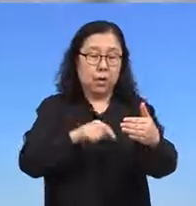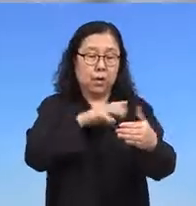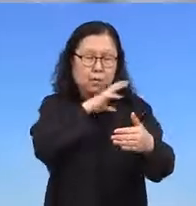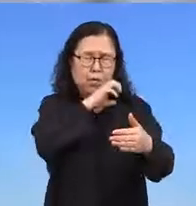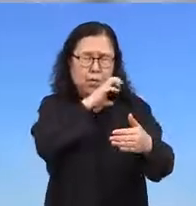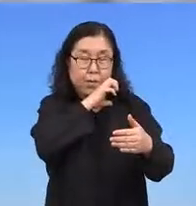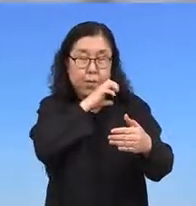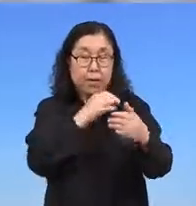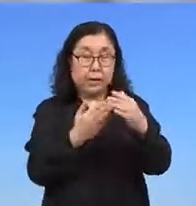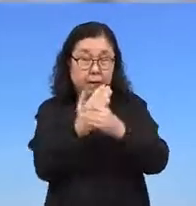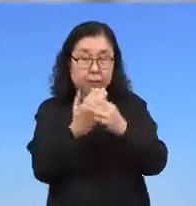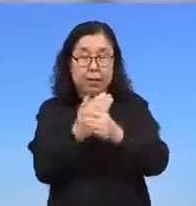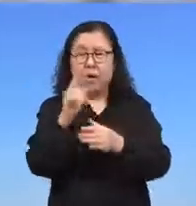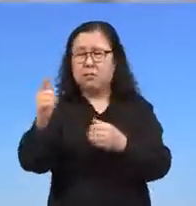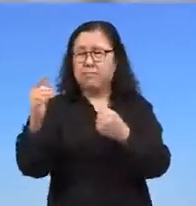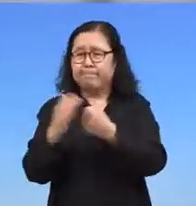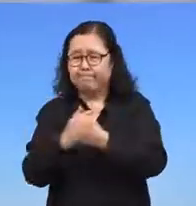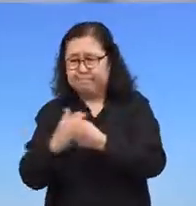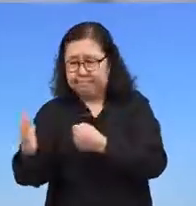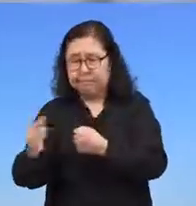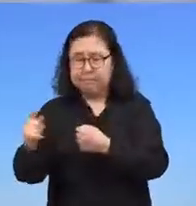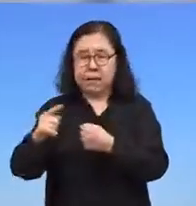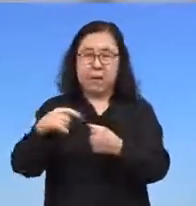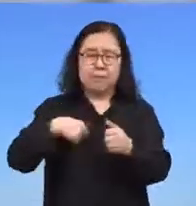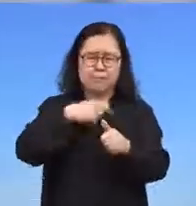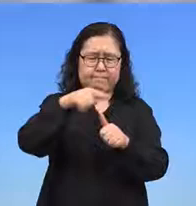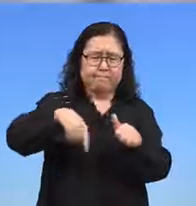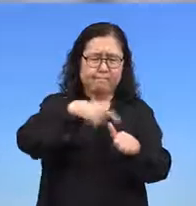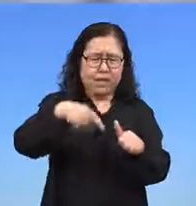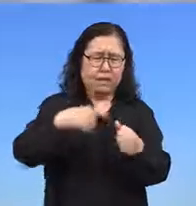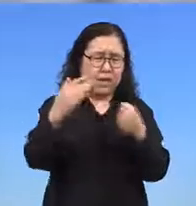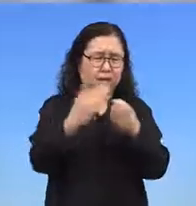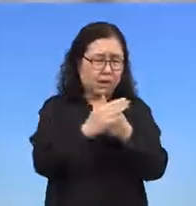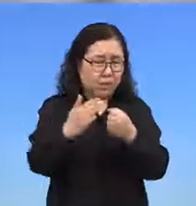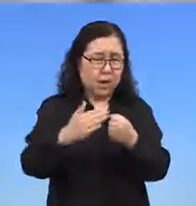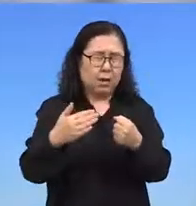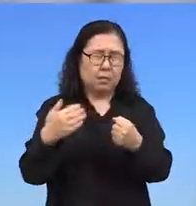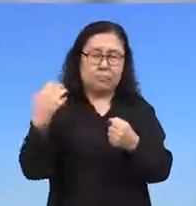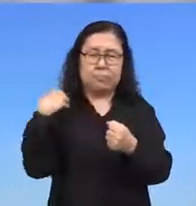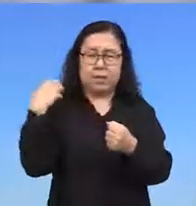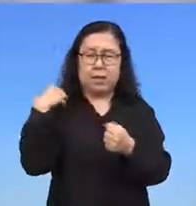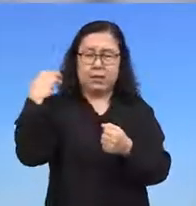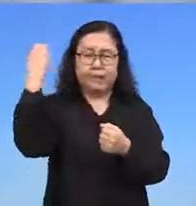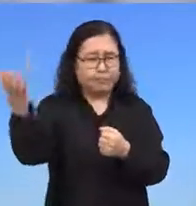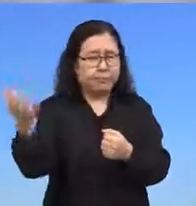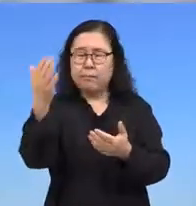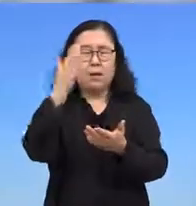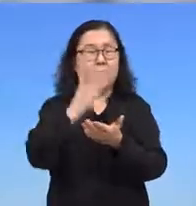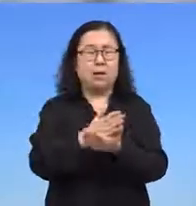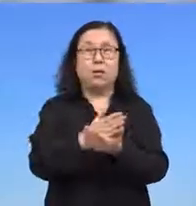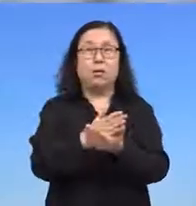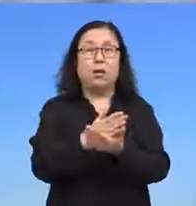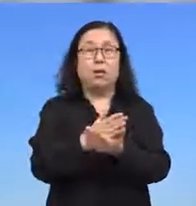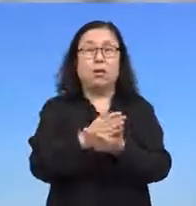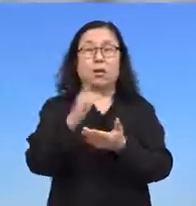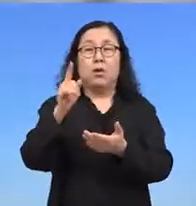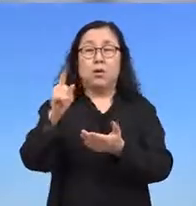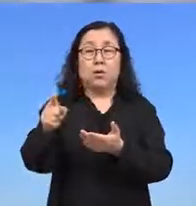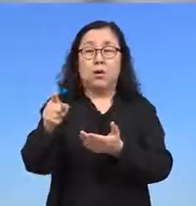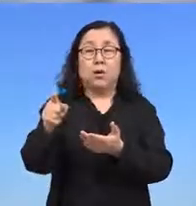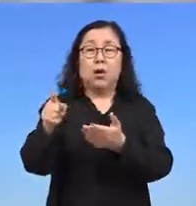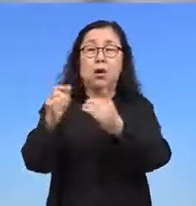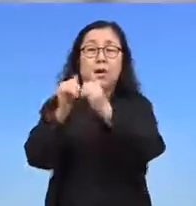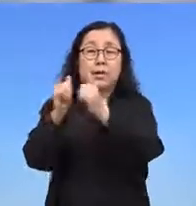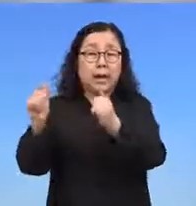일어나면은 저 사람 때문이야, 저 상황 때문이야, 자꾸 그것을 책임을 전가하는데요, 그 고리를 끊는 거는 저